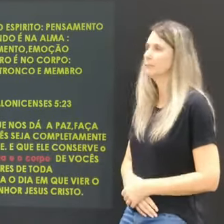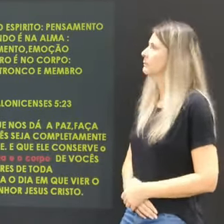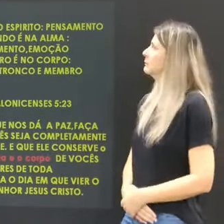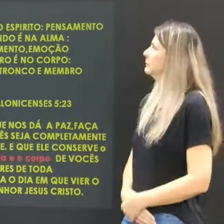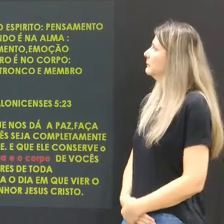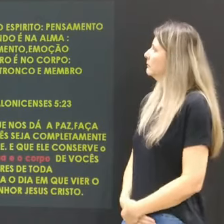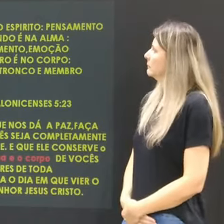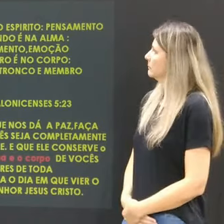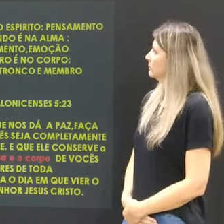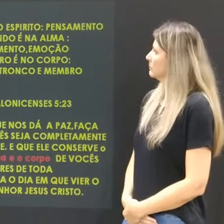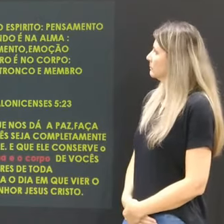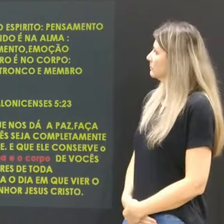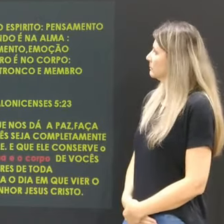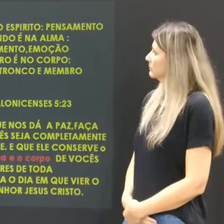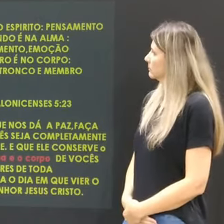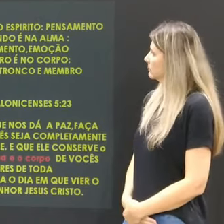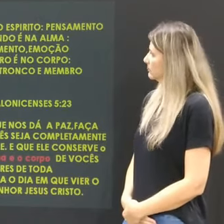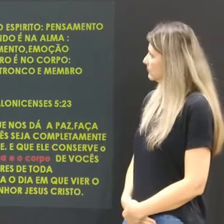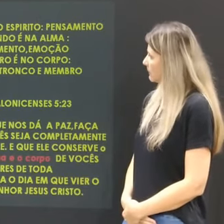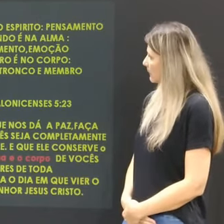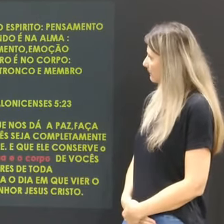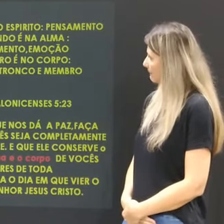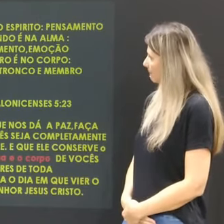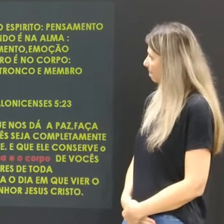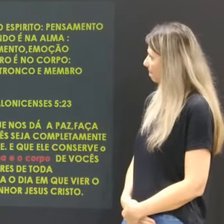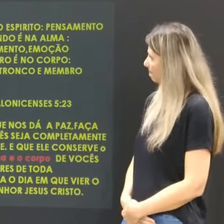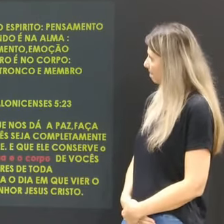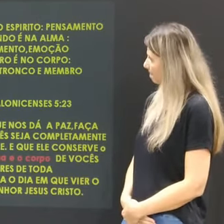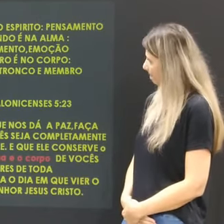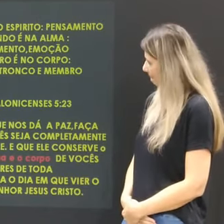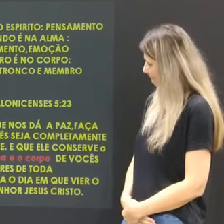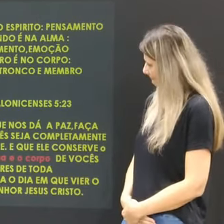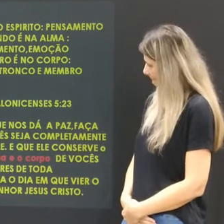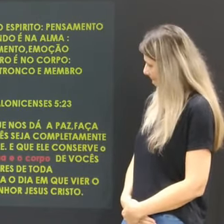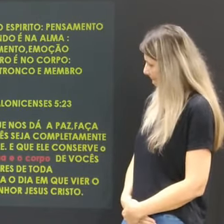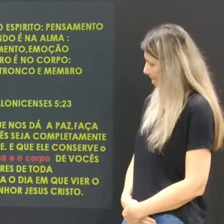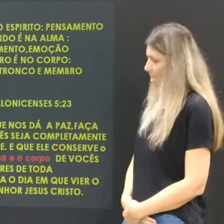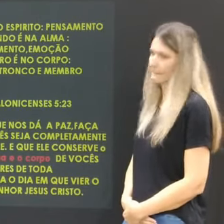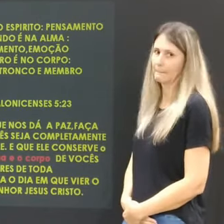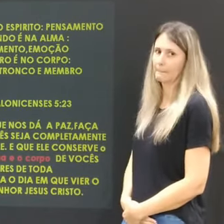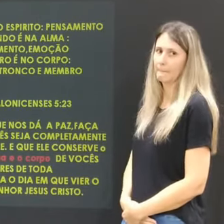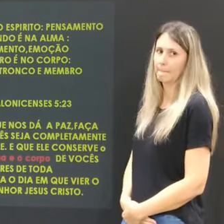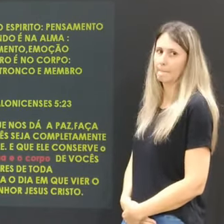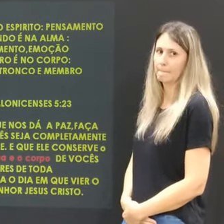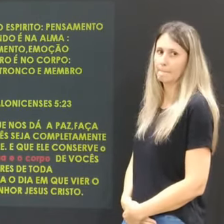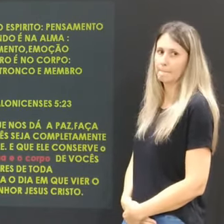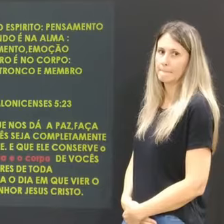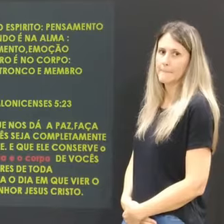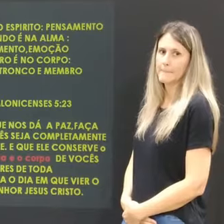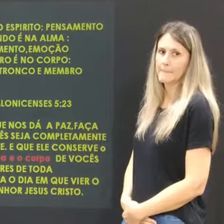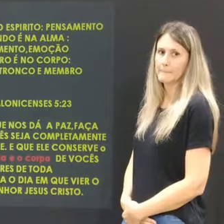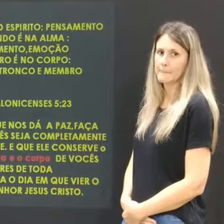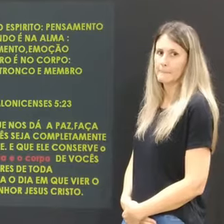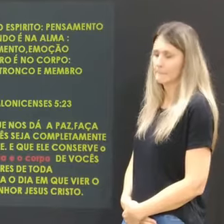em 1 Tessalonicenses 5, 23, que Deus, que nos dá a paz, faça com que você